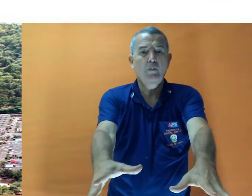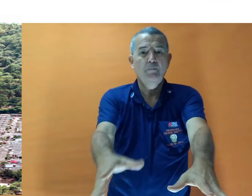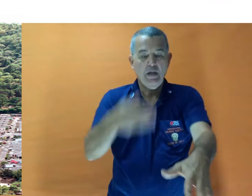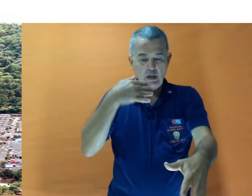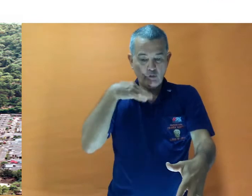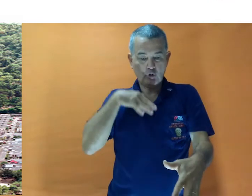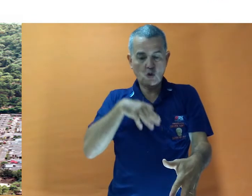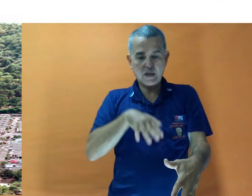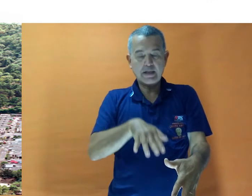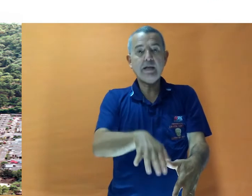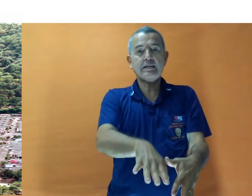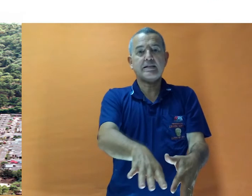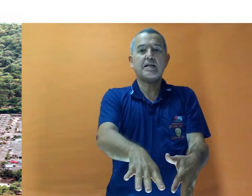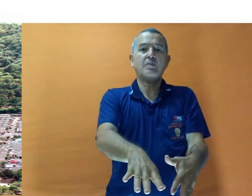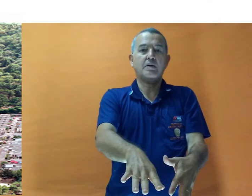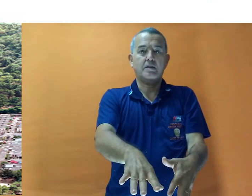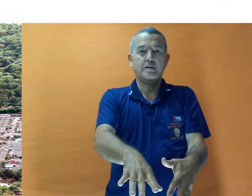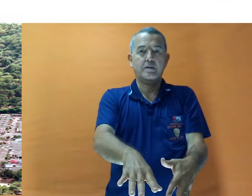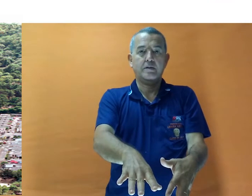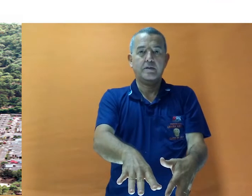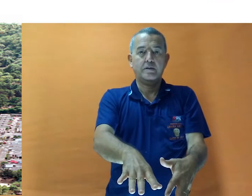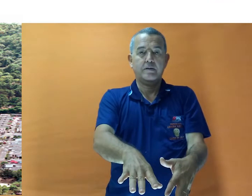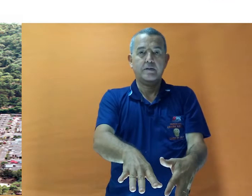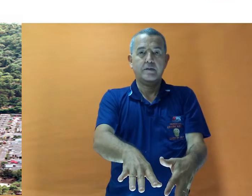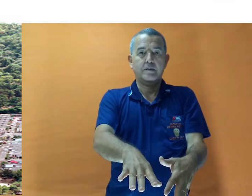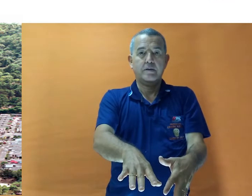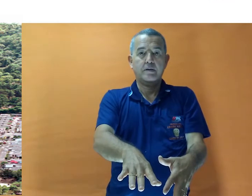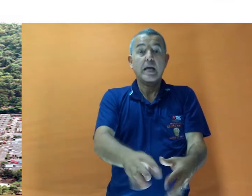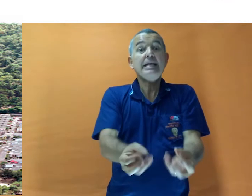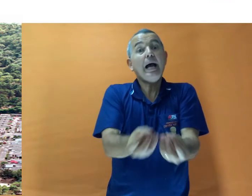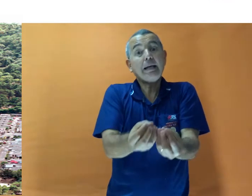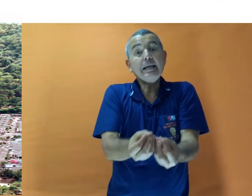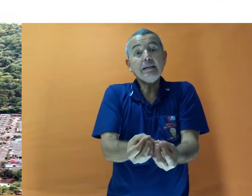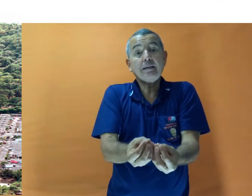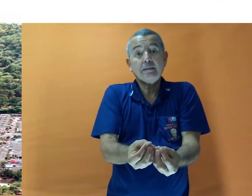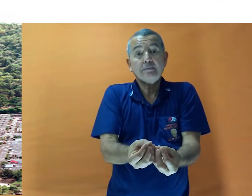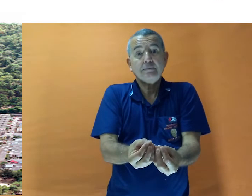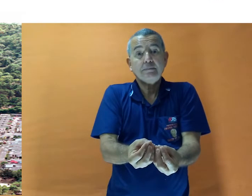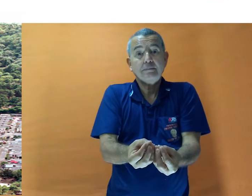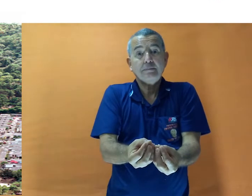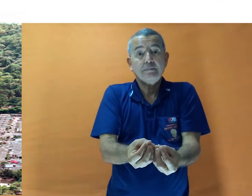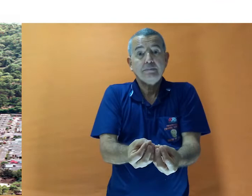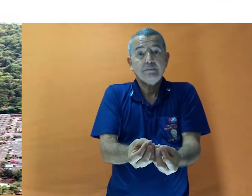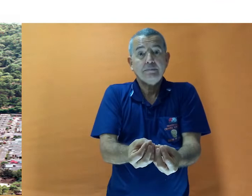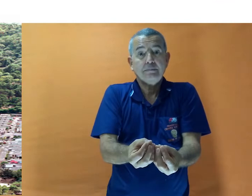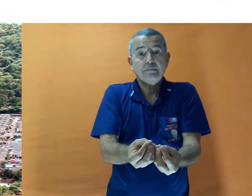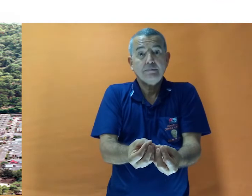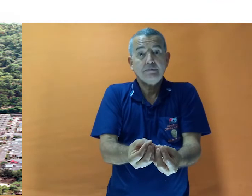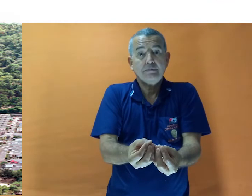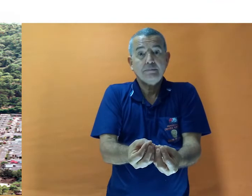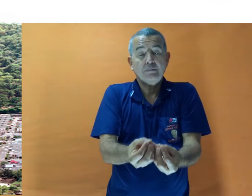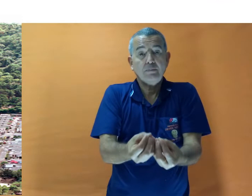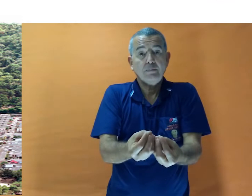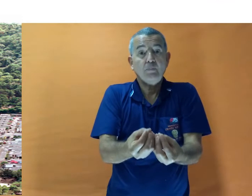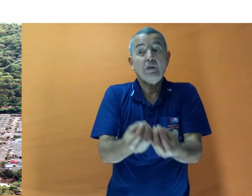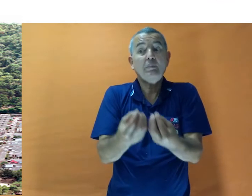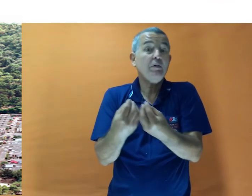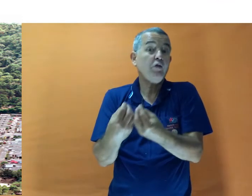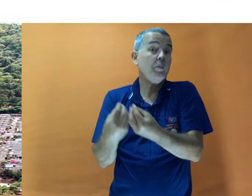as casas, eu estou aqui em cima. E a quinta,